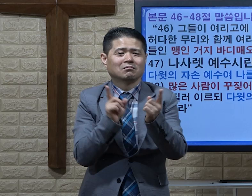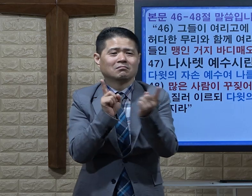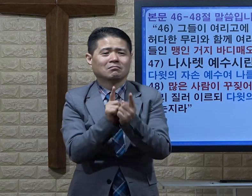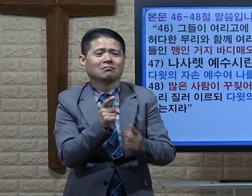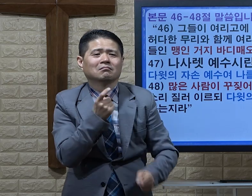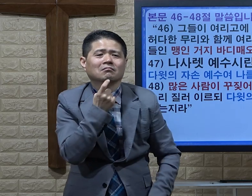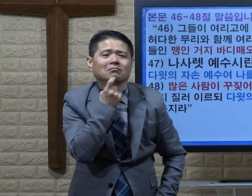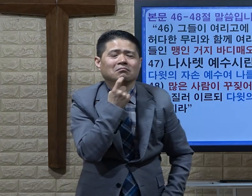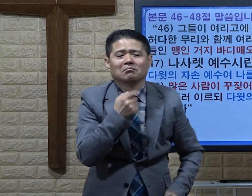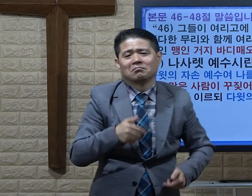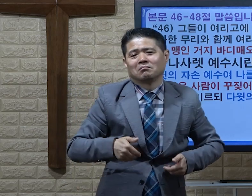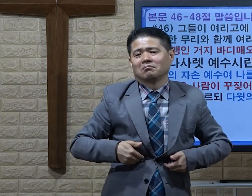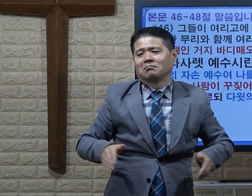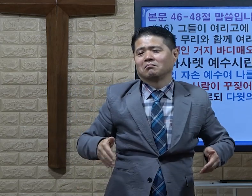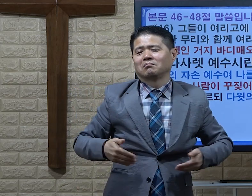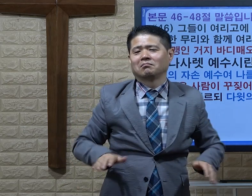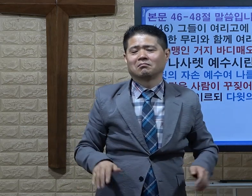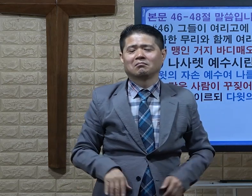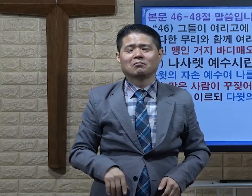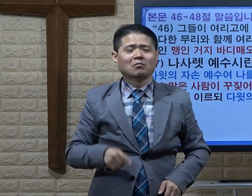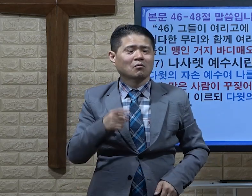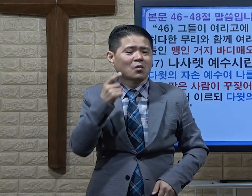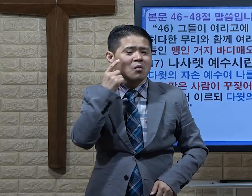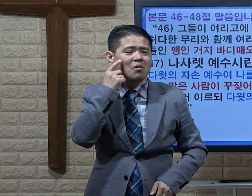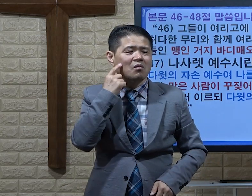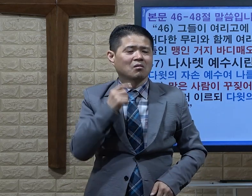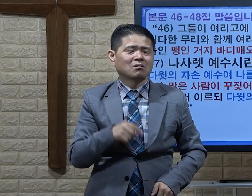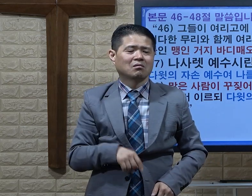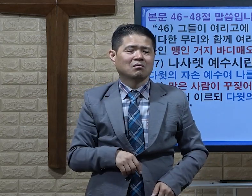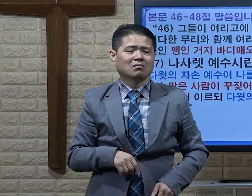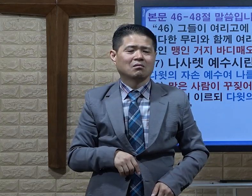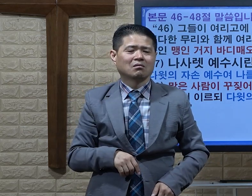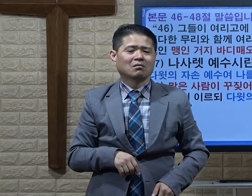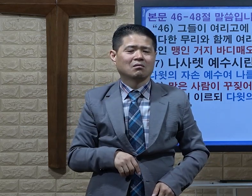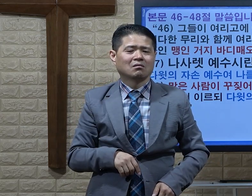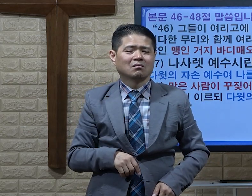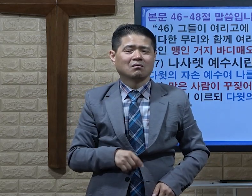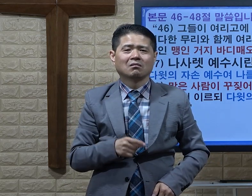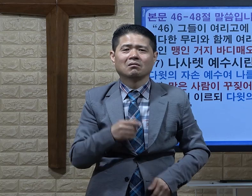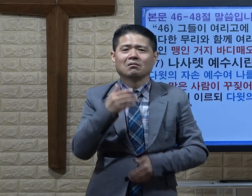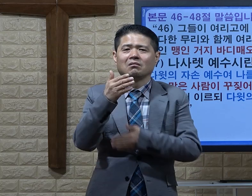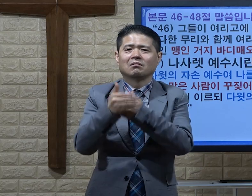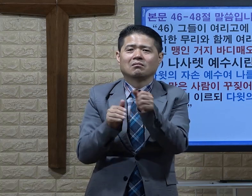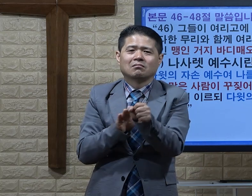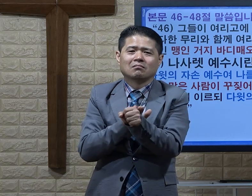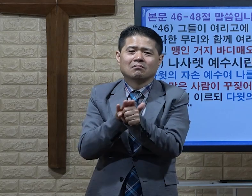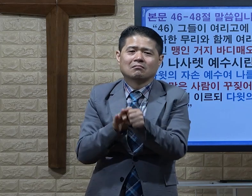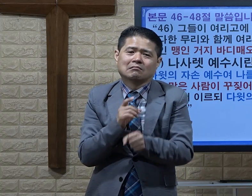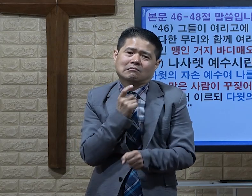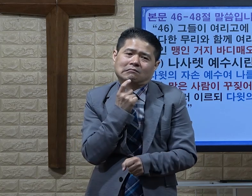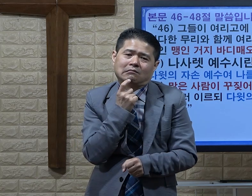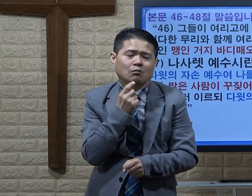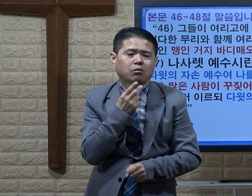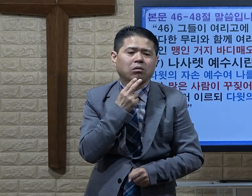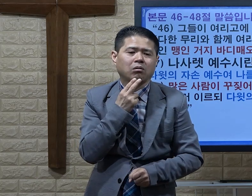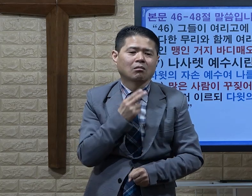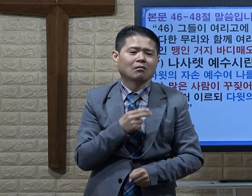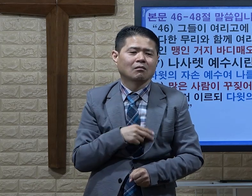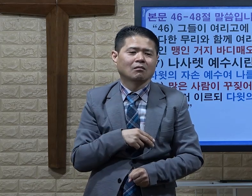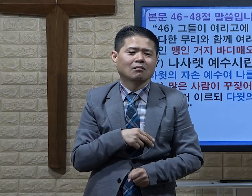만나고 싶다라고 하면 소용이 없는 것입니다. 왜일까요? 하나님을 사랑하는 그런 간절함이 없기